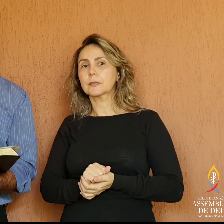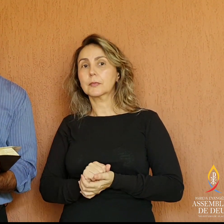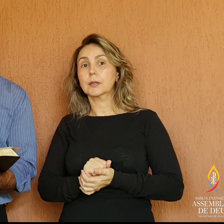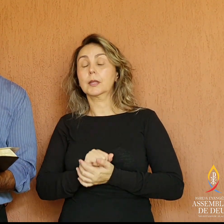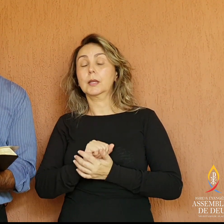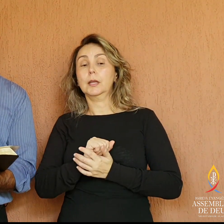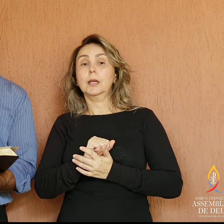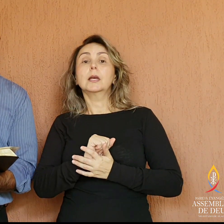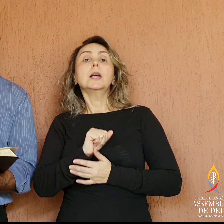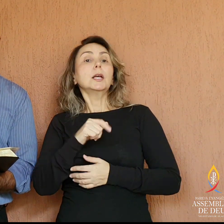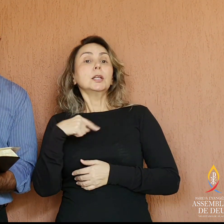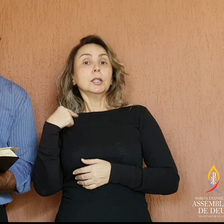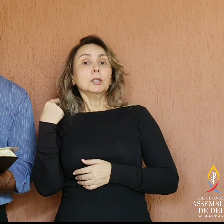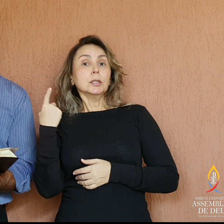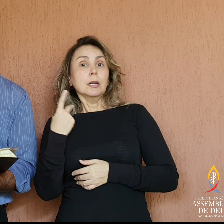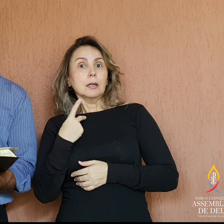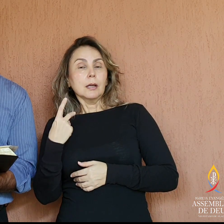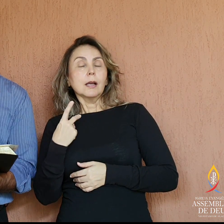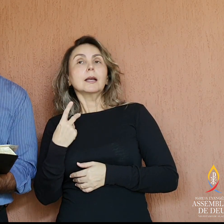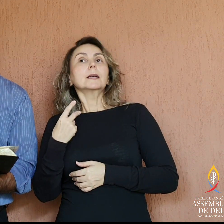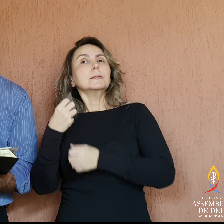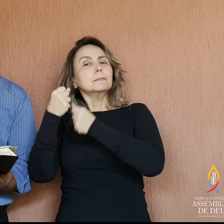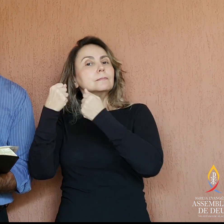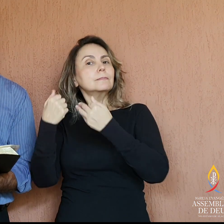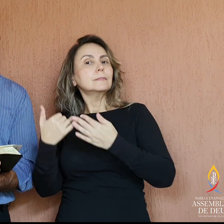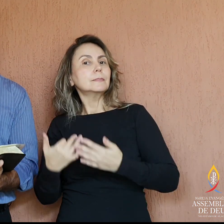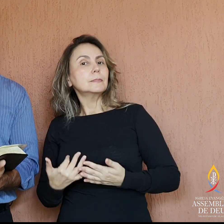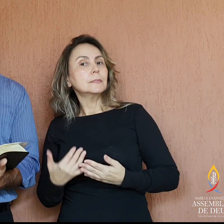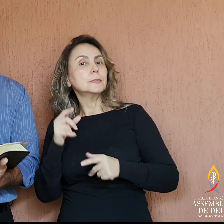primeiro tópico vai falar sobre